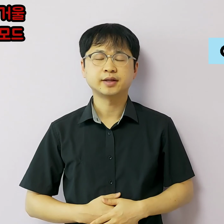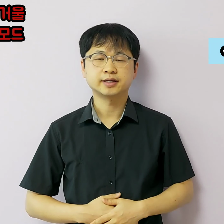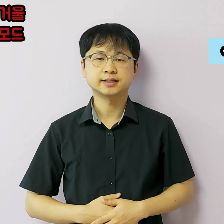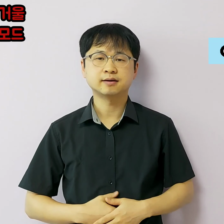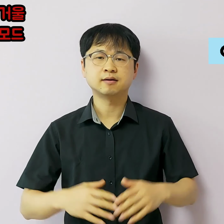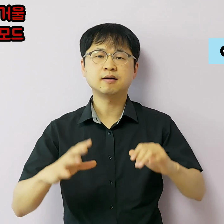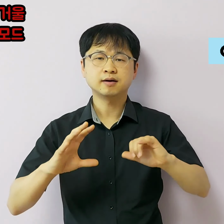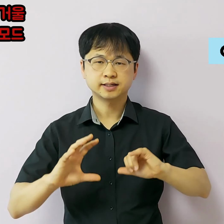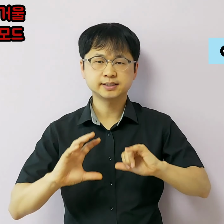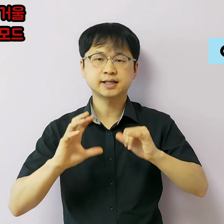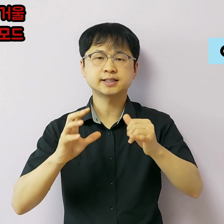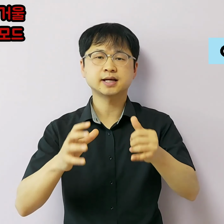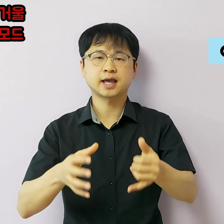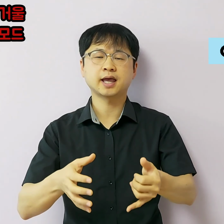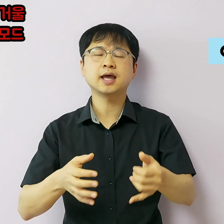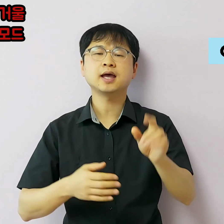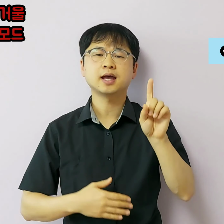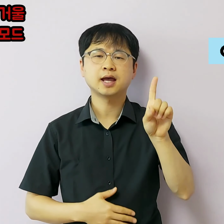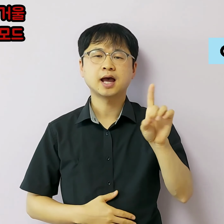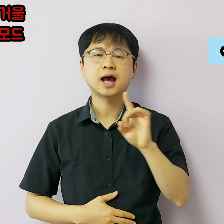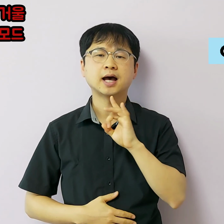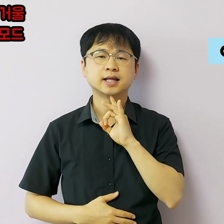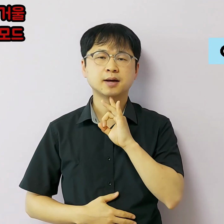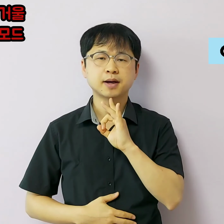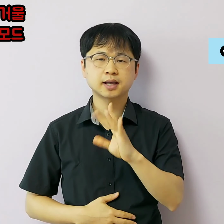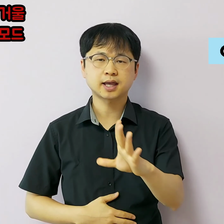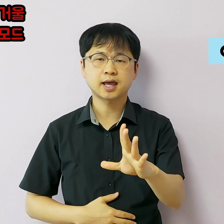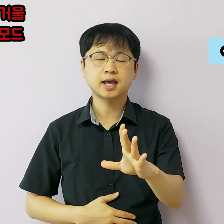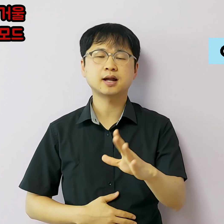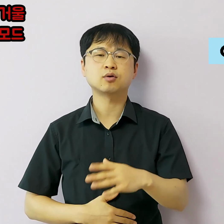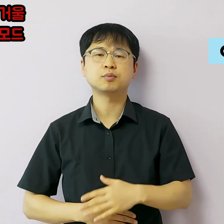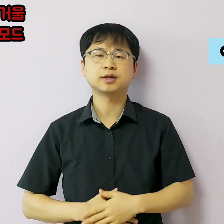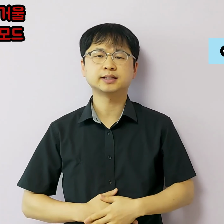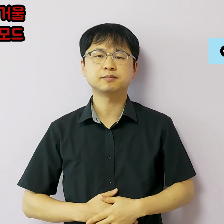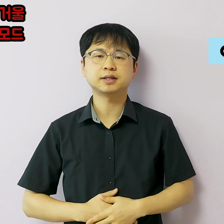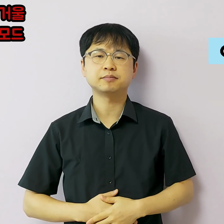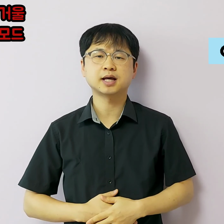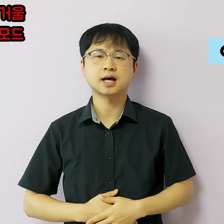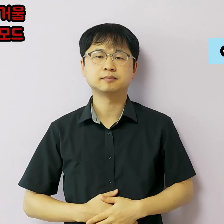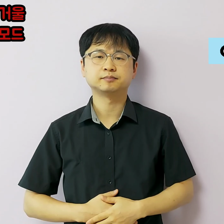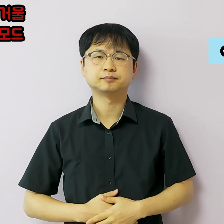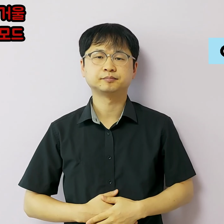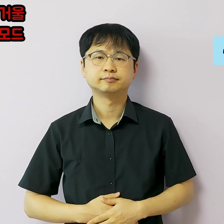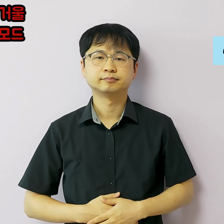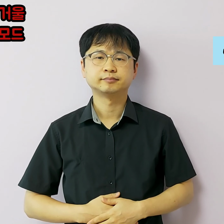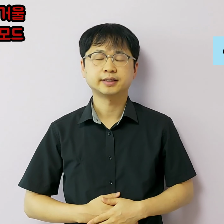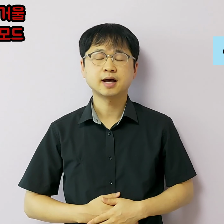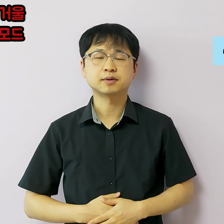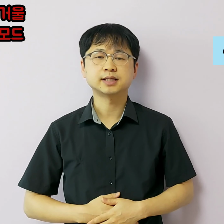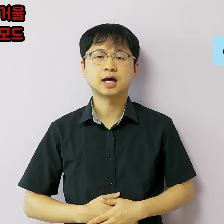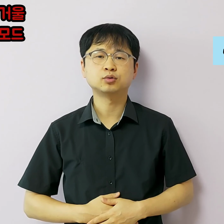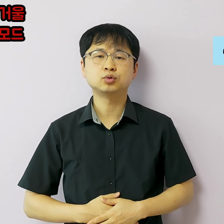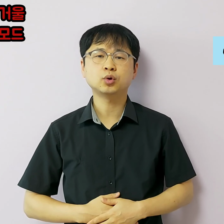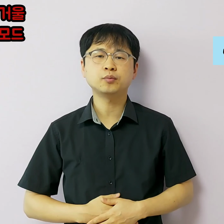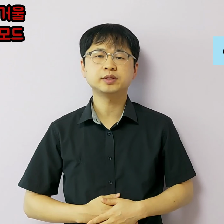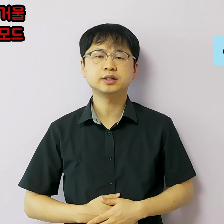네, 그래서 이 세상에 하나밖에 라고 표현하시면 됩니다. 네, 다음 가사 둘도 없는